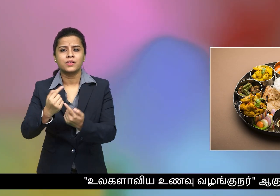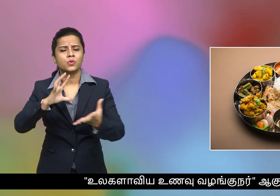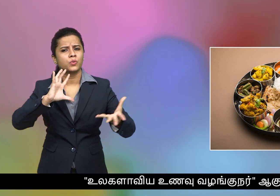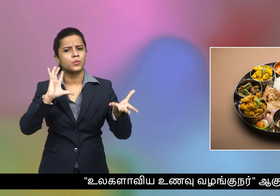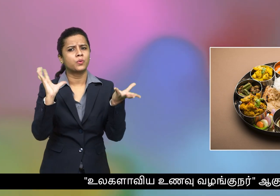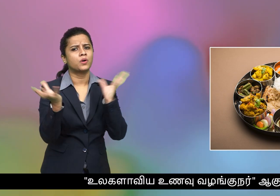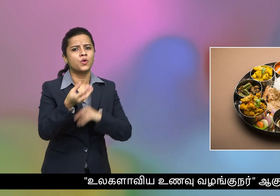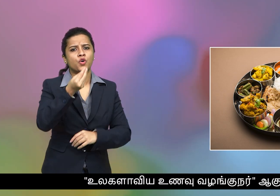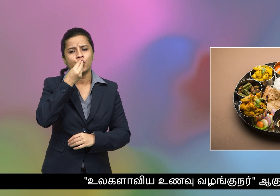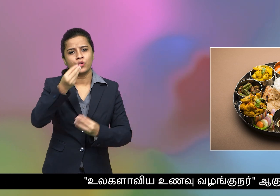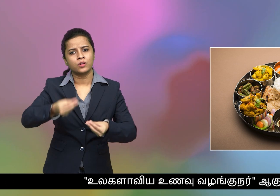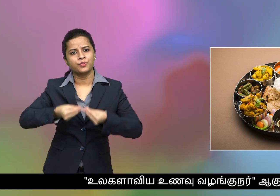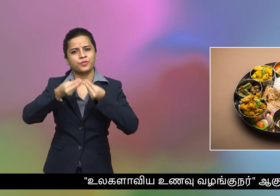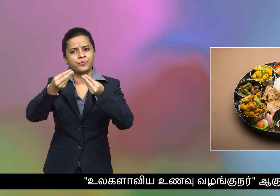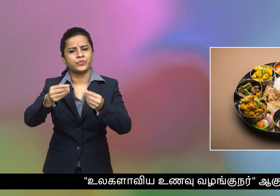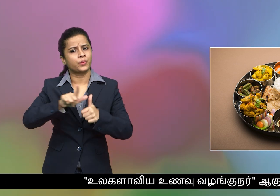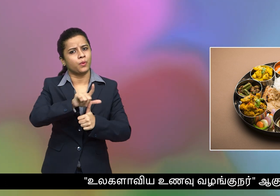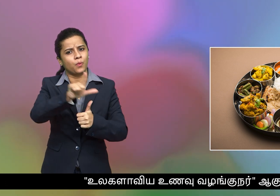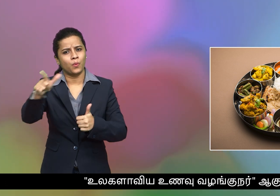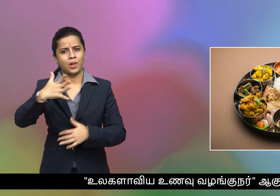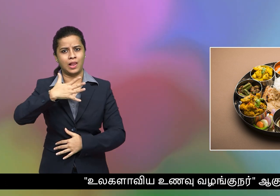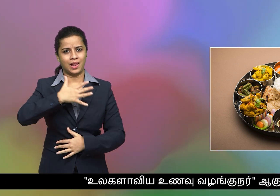உலகளாவிய உணவு வழங்குனர் ஆகும்.